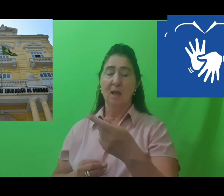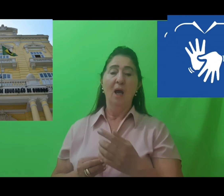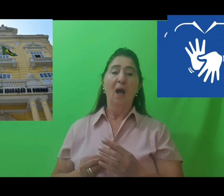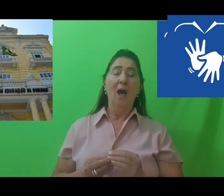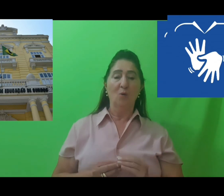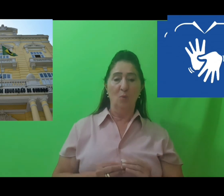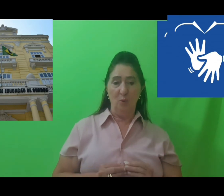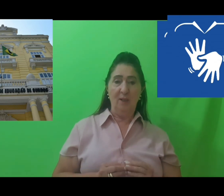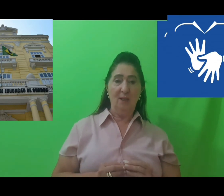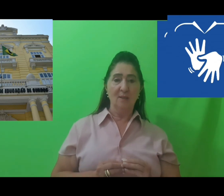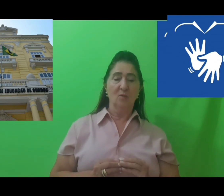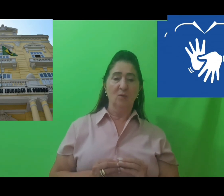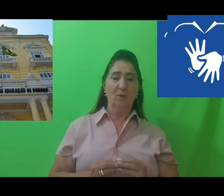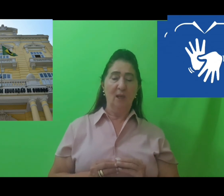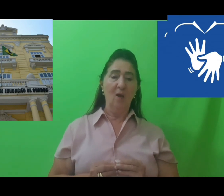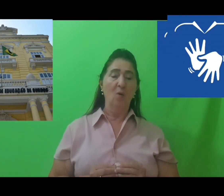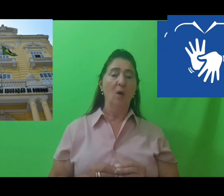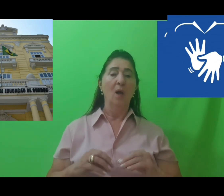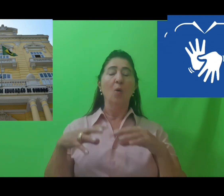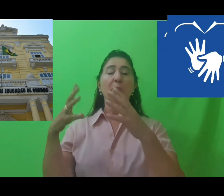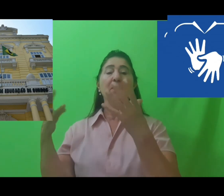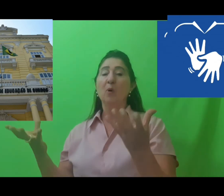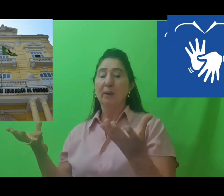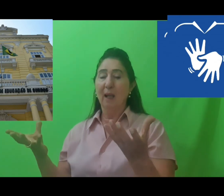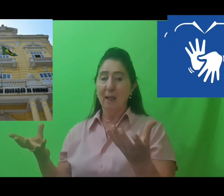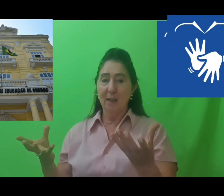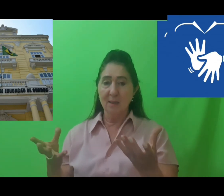a comunicação total é o bimodalismo,